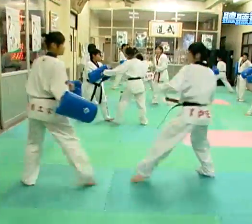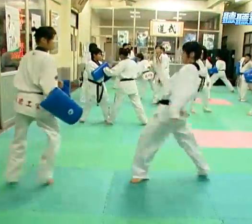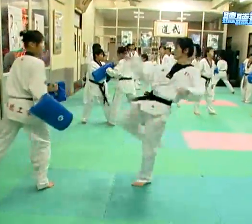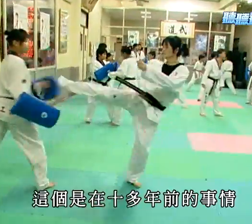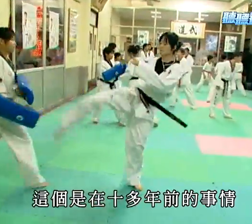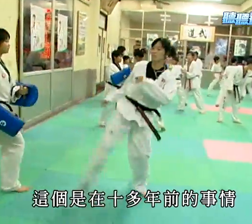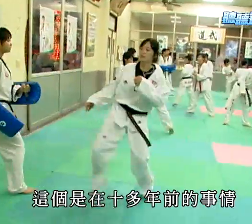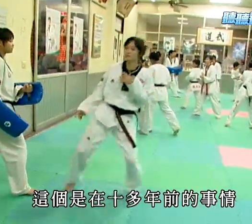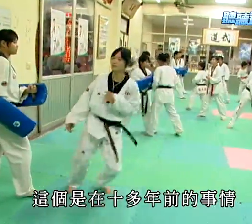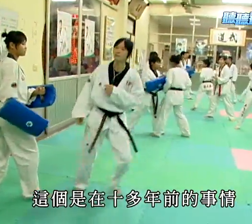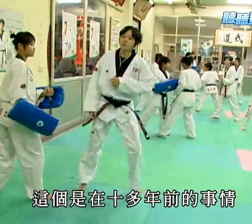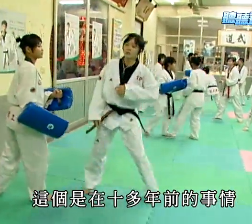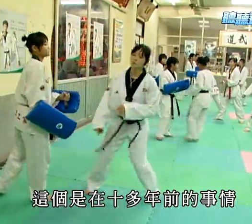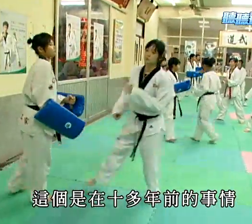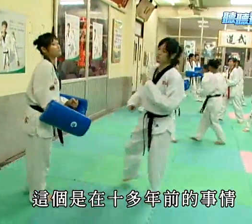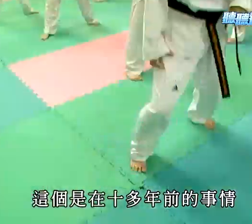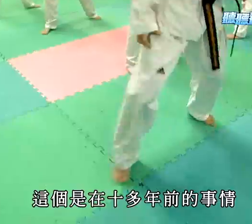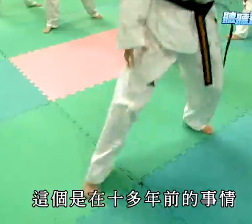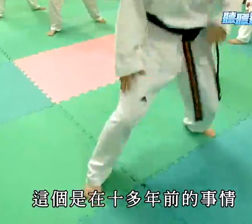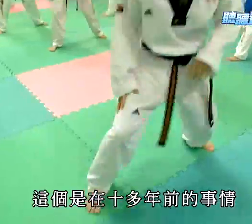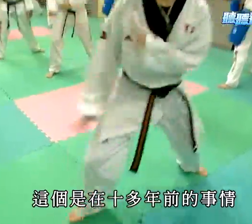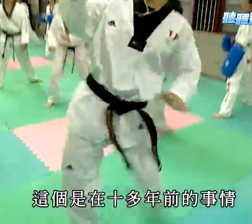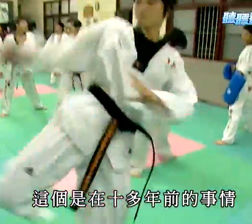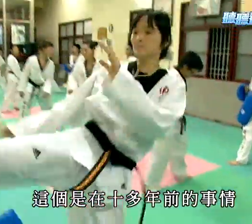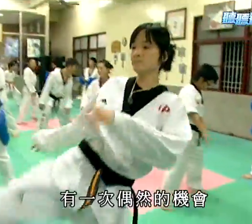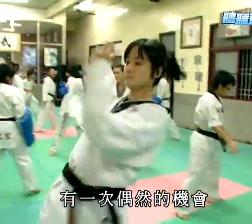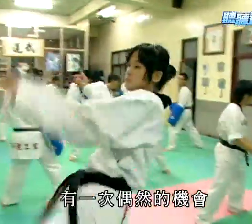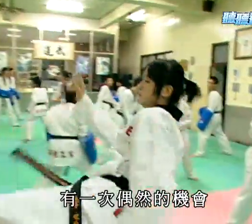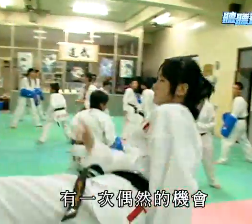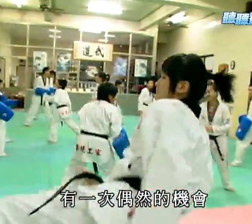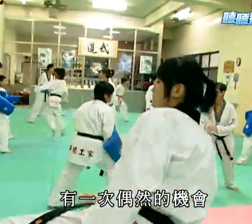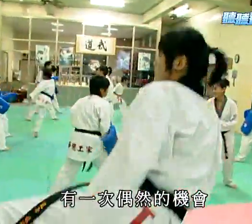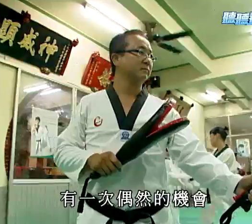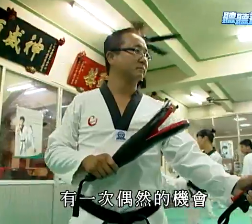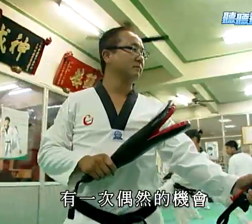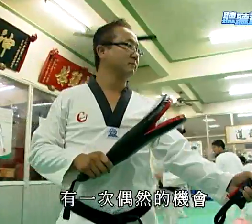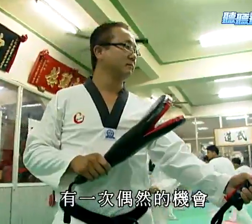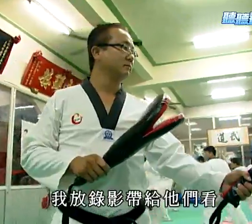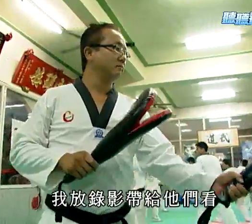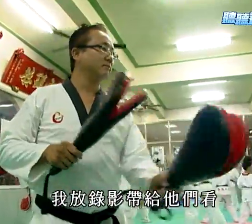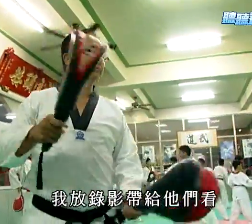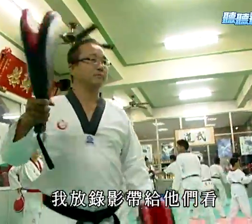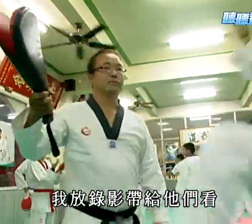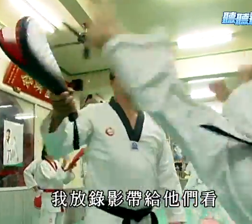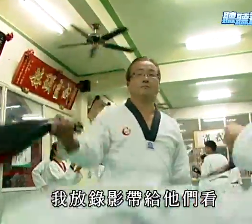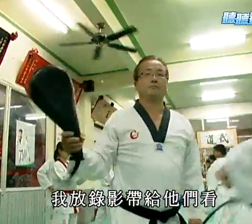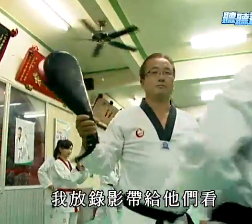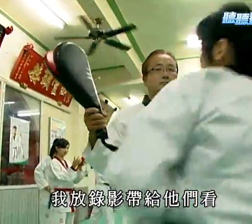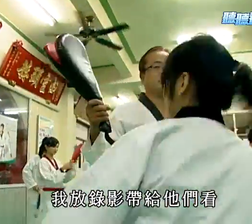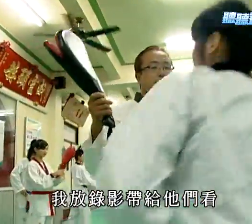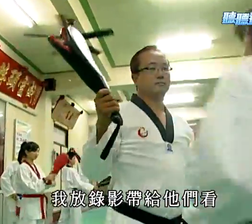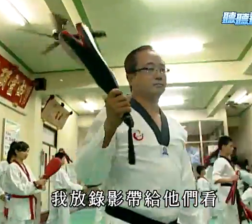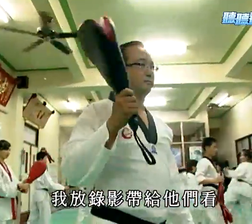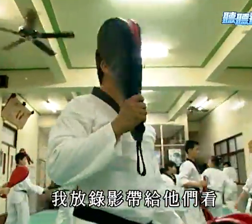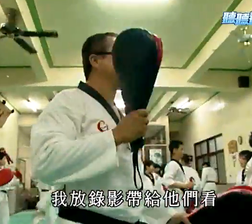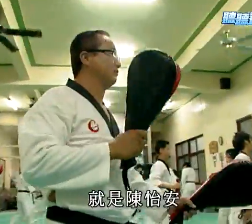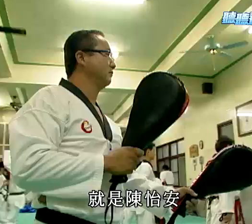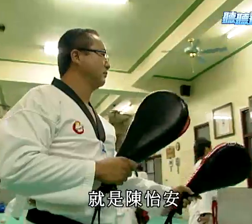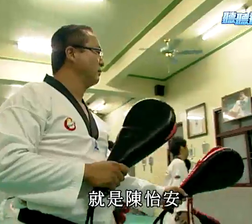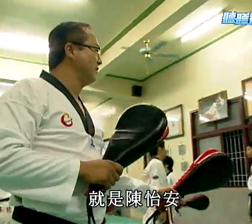个是在十多年前的事情，有一次我们有机会，我放录影带给他们看，就是陈怡